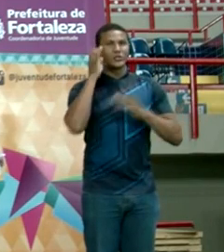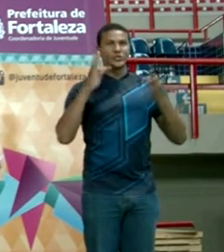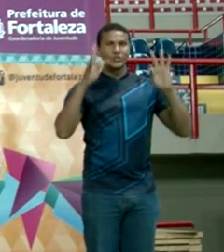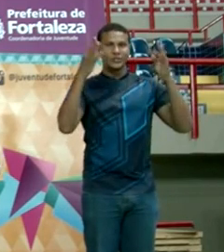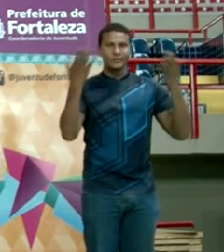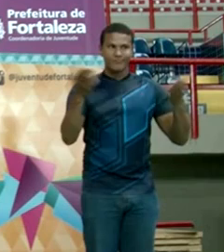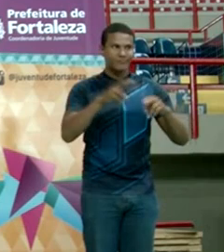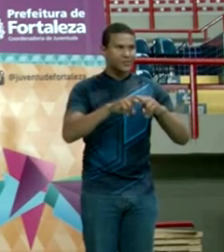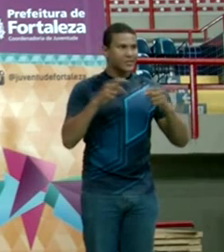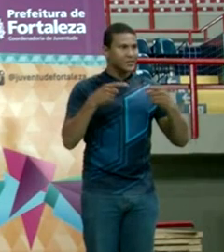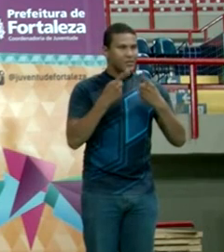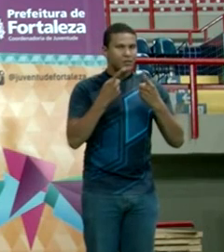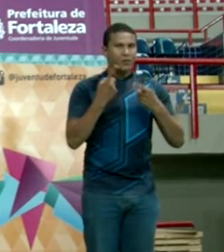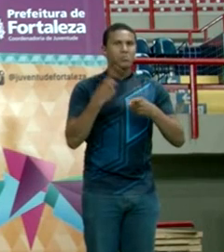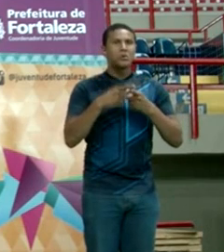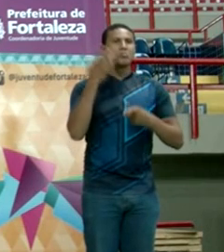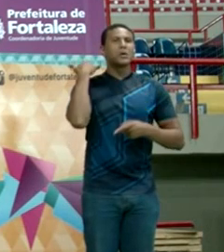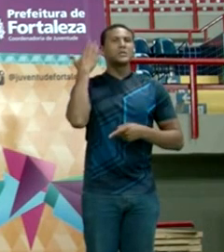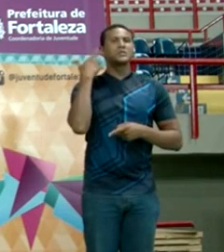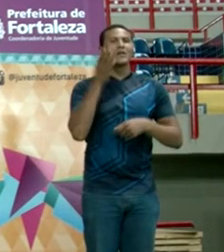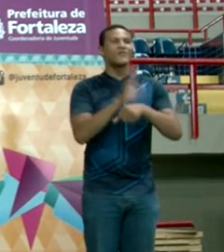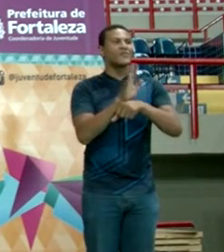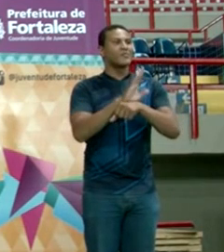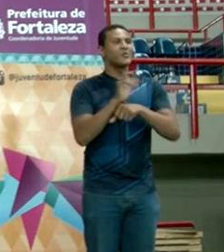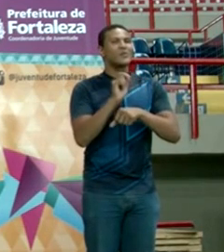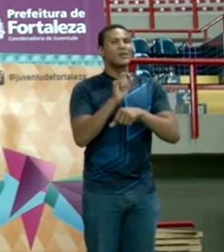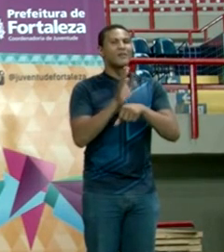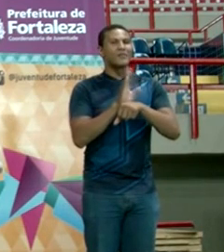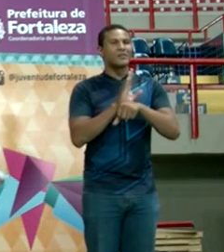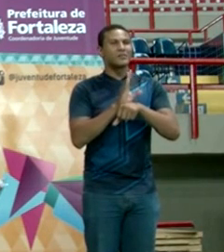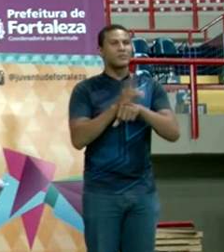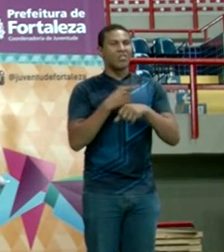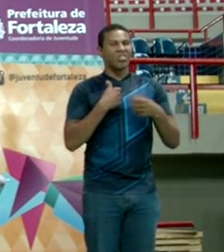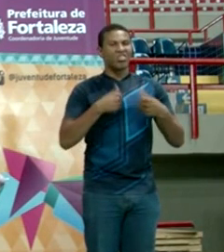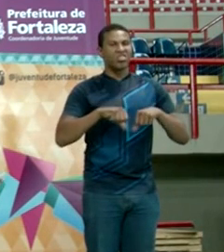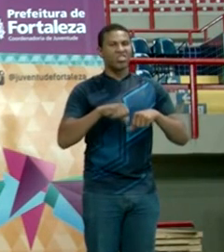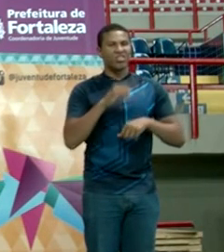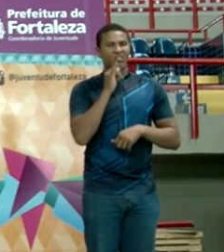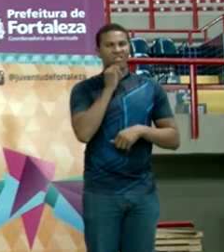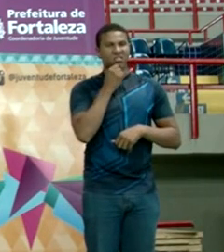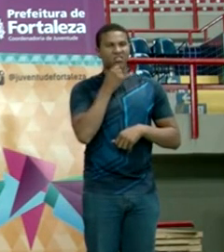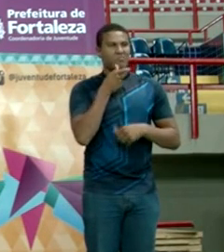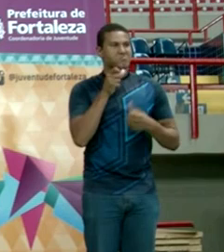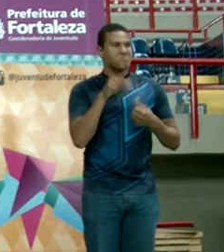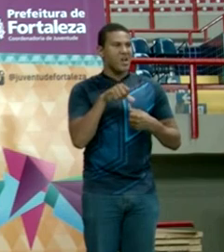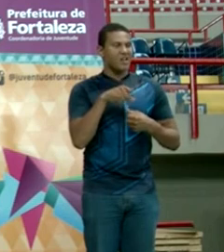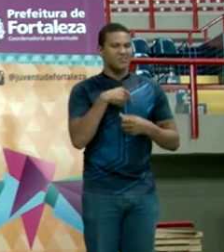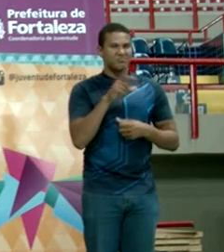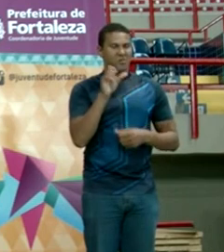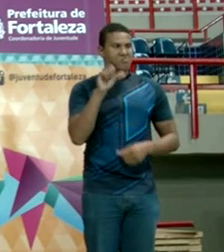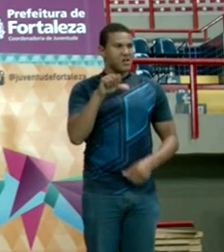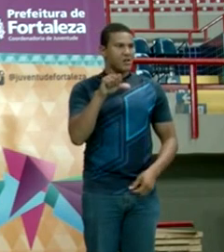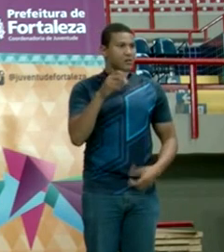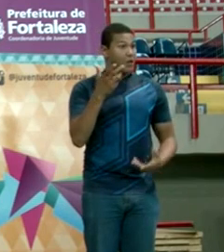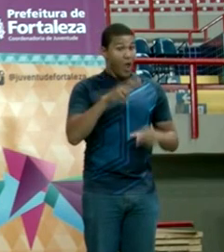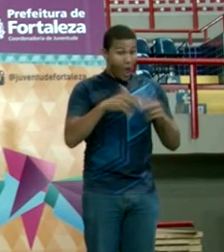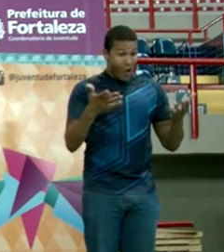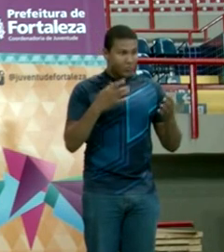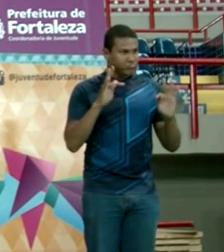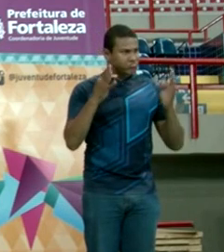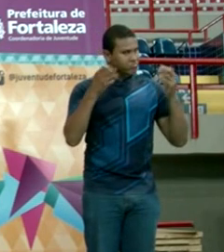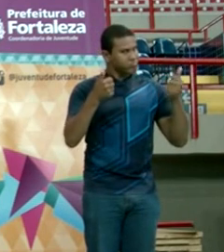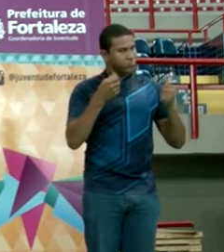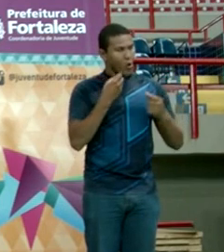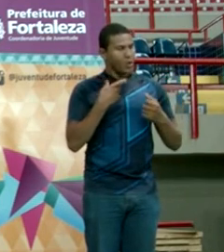certo? Se eu fizesse antes, o que é que ia acontecer com o filme? Ia ficar trash. Não ia valer a pena, tá certo? Vamos